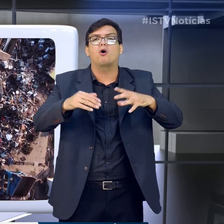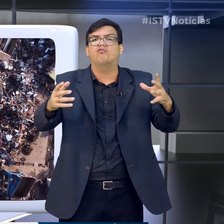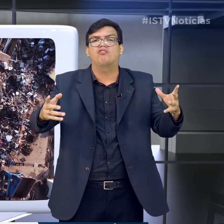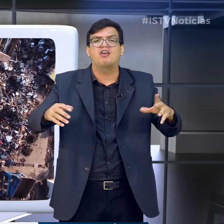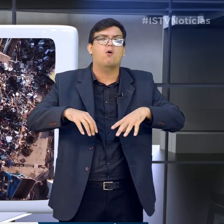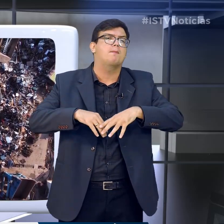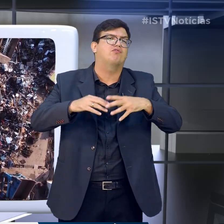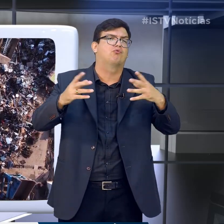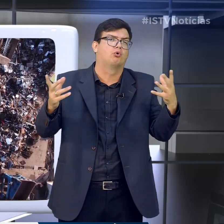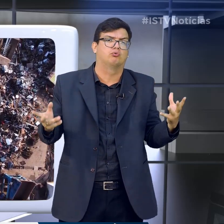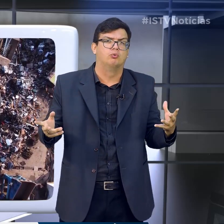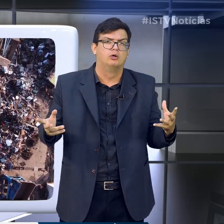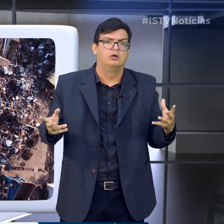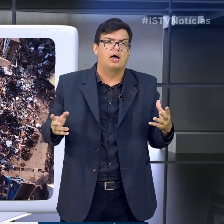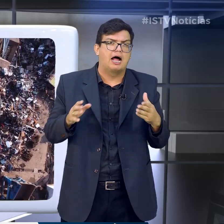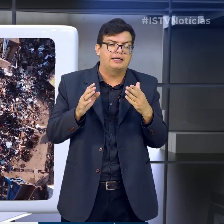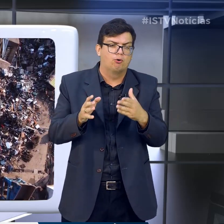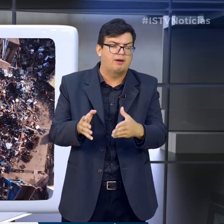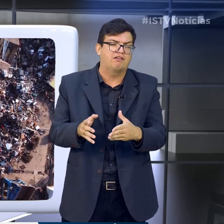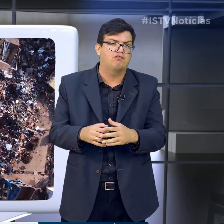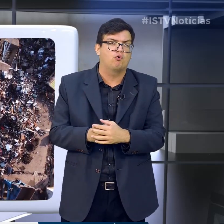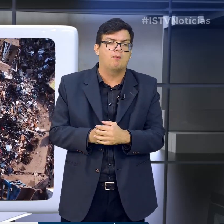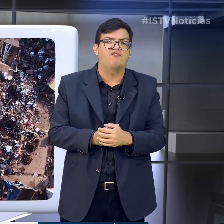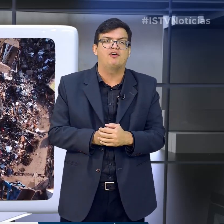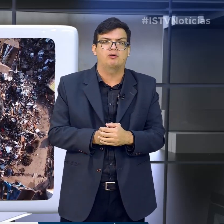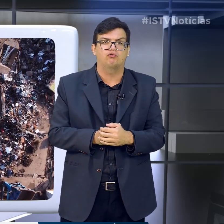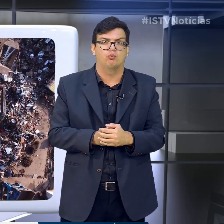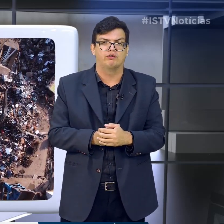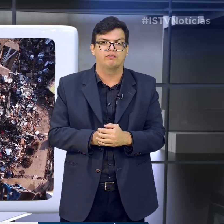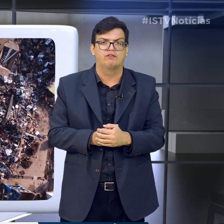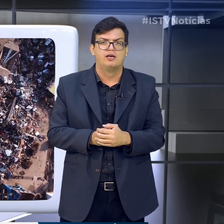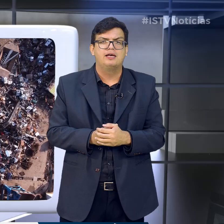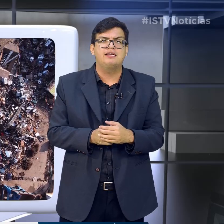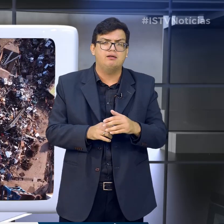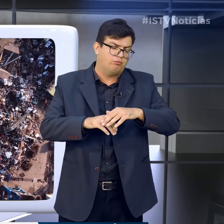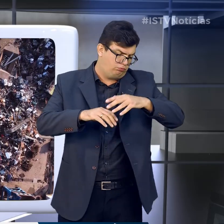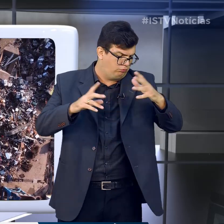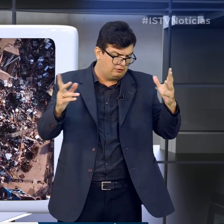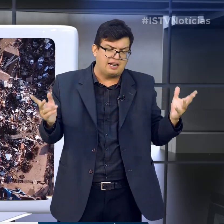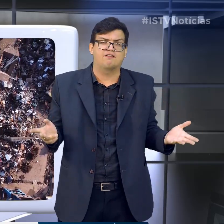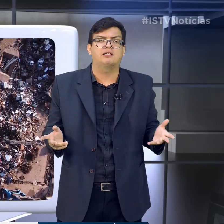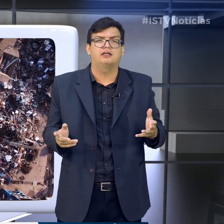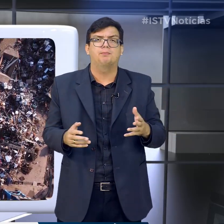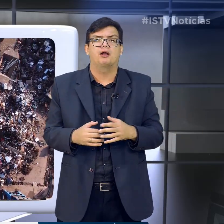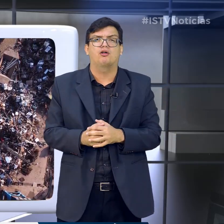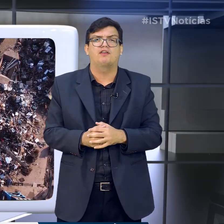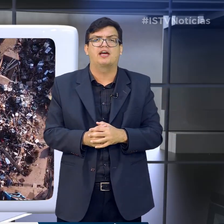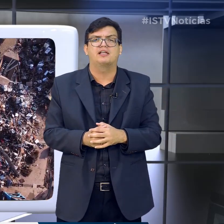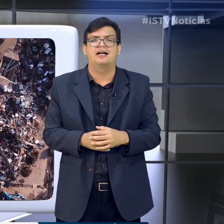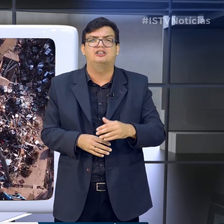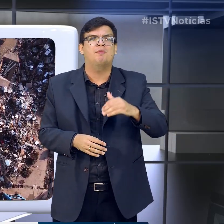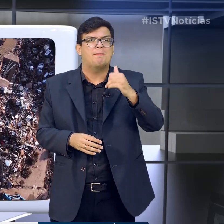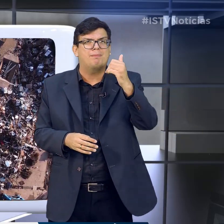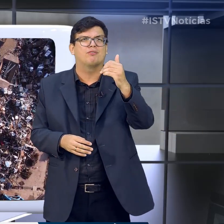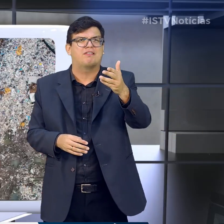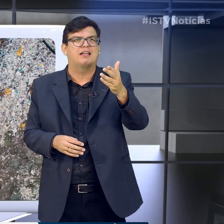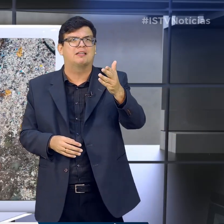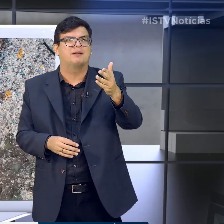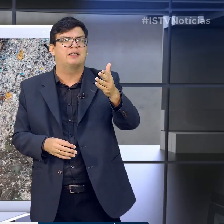que eu posso dizer que é um absurdo aqui o Brasil como é feito as coisas e trazendo aqui para nossa realidade é uma baboseira também